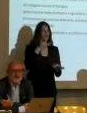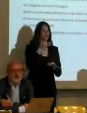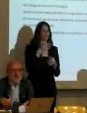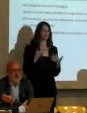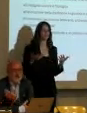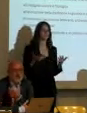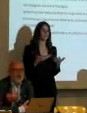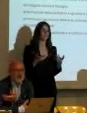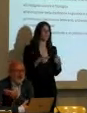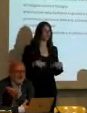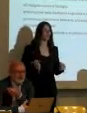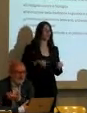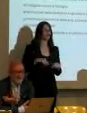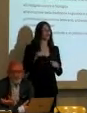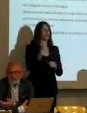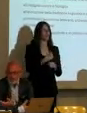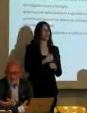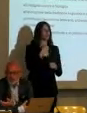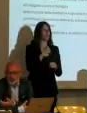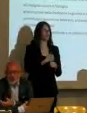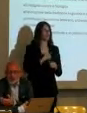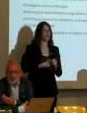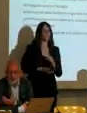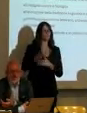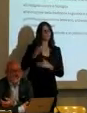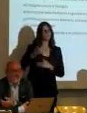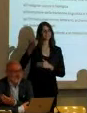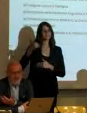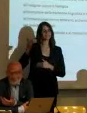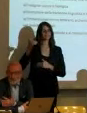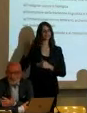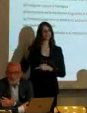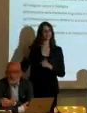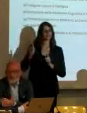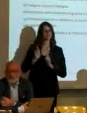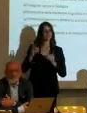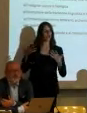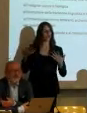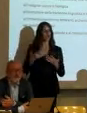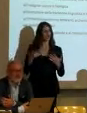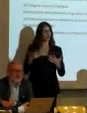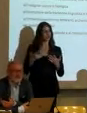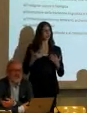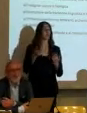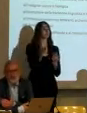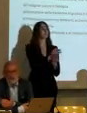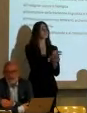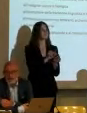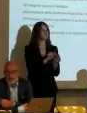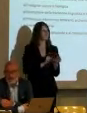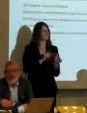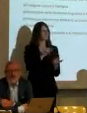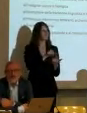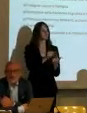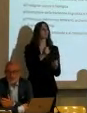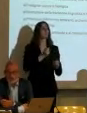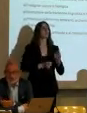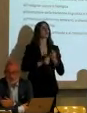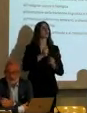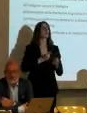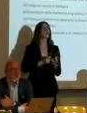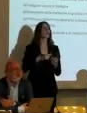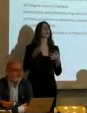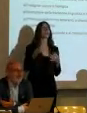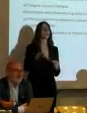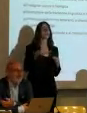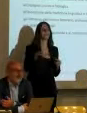lavoriamo su quello che il passato ci ha lasciato, i documenti, le fonti, che siano scritte, visive, iconografiche,